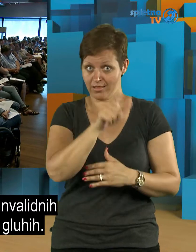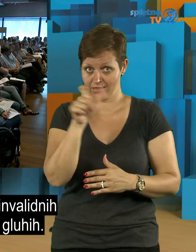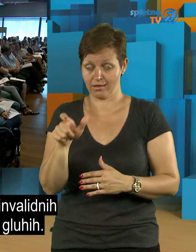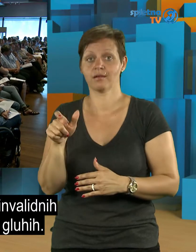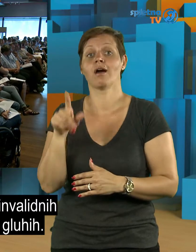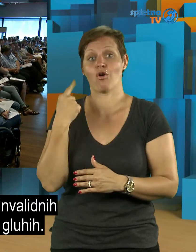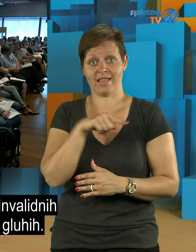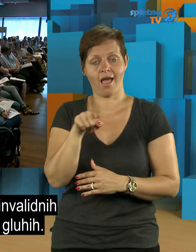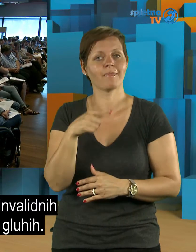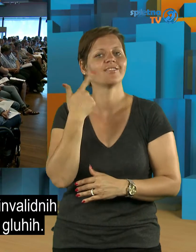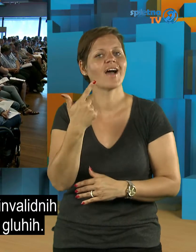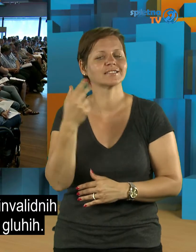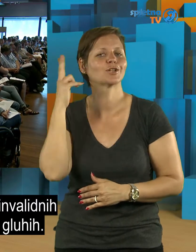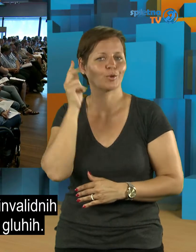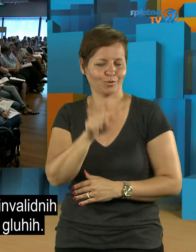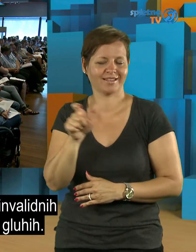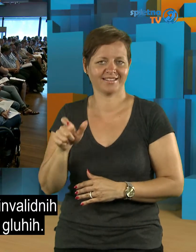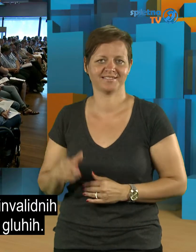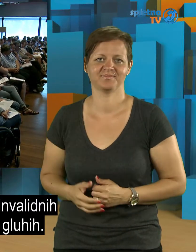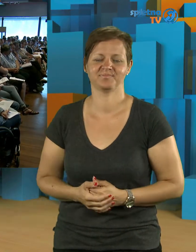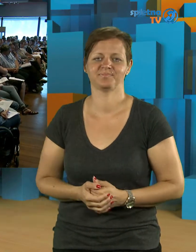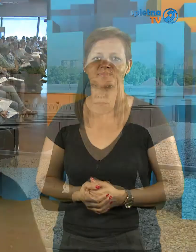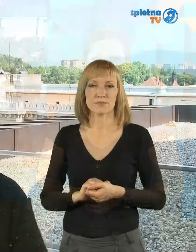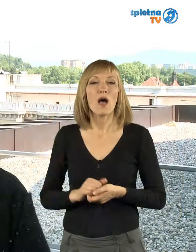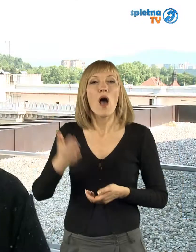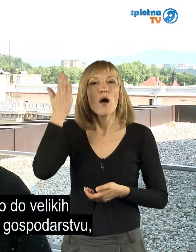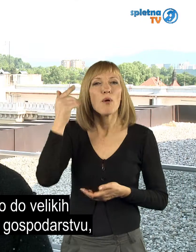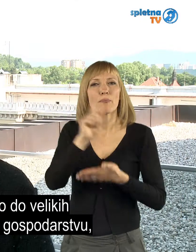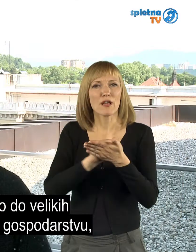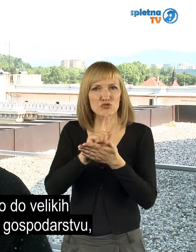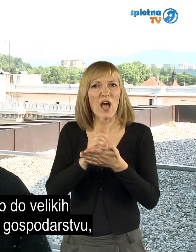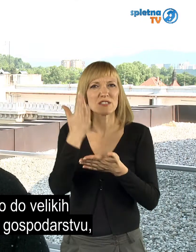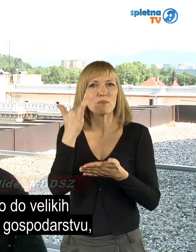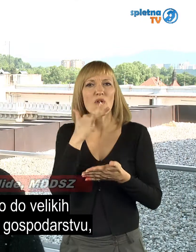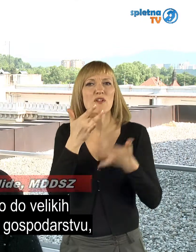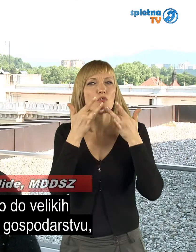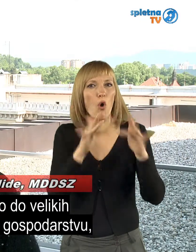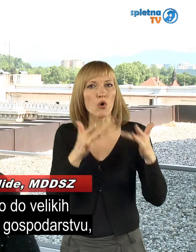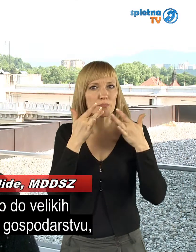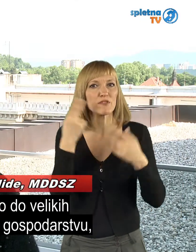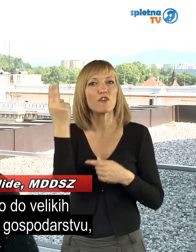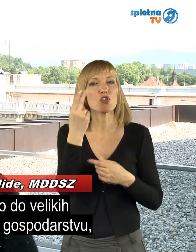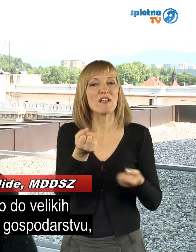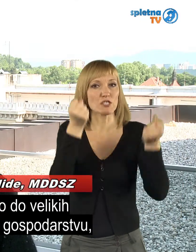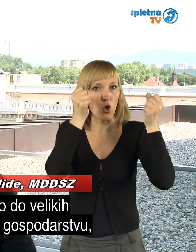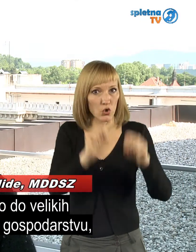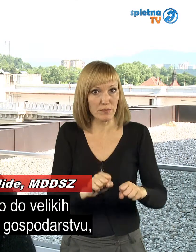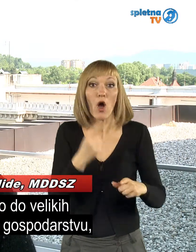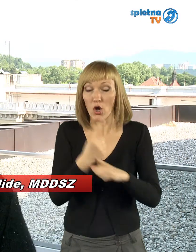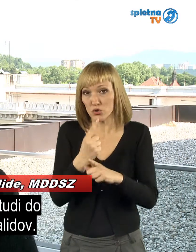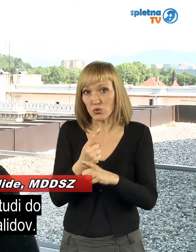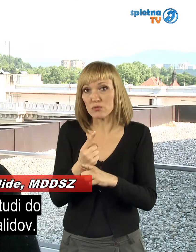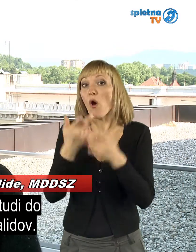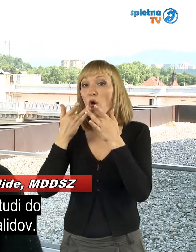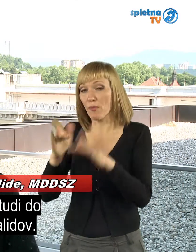17.233 invalidnih oseb, od tega 20 gluhih. V času, ko je prihajalo do velikih odpuščanj v slovenskem